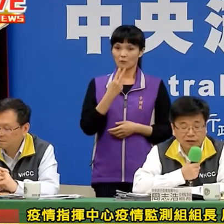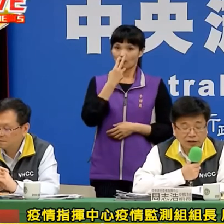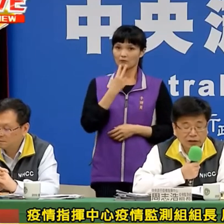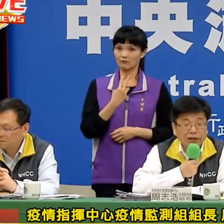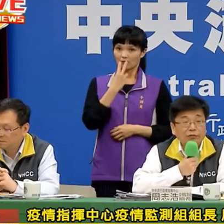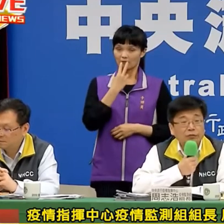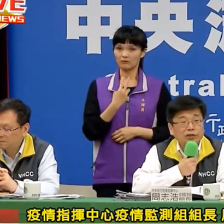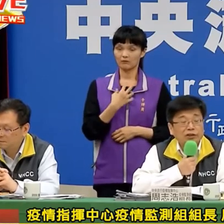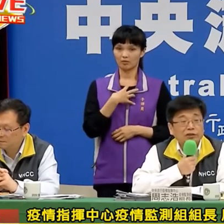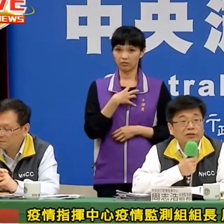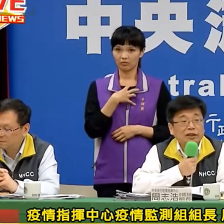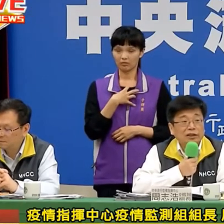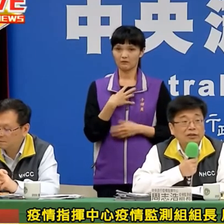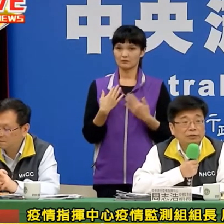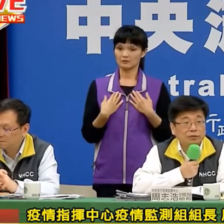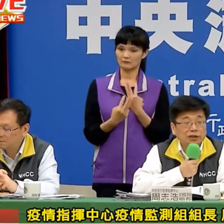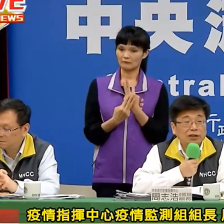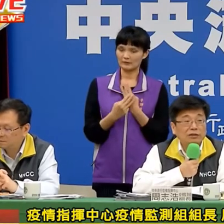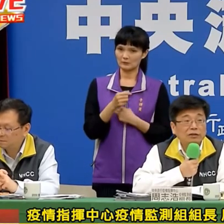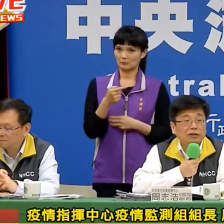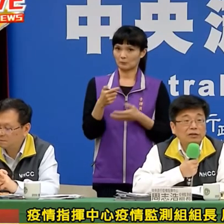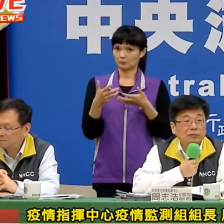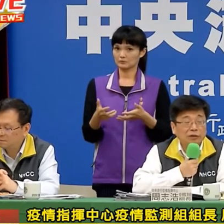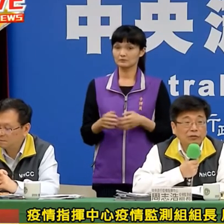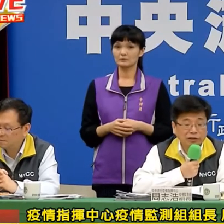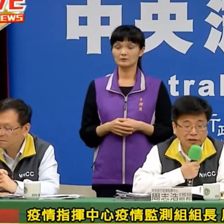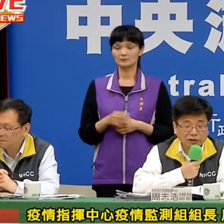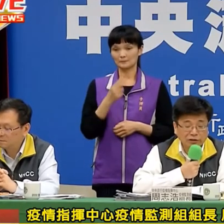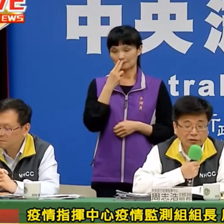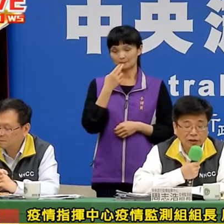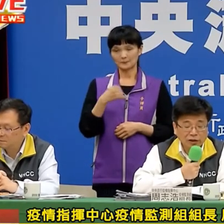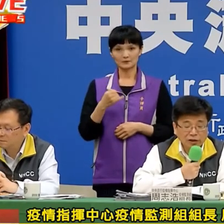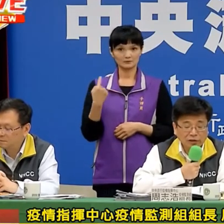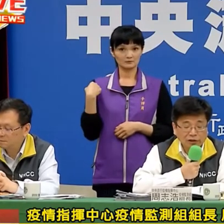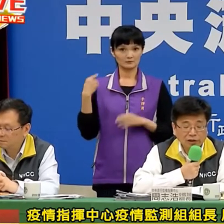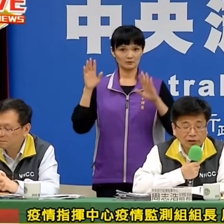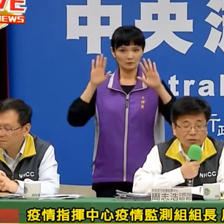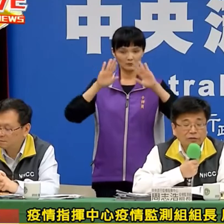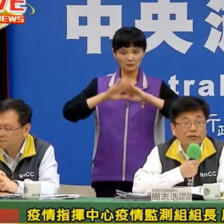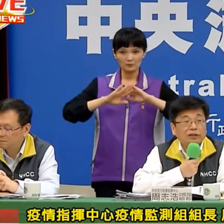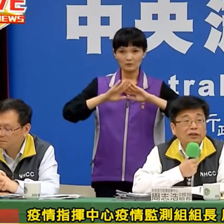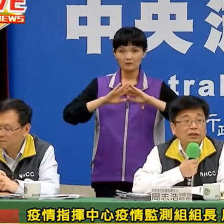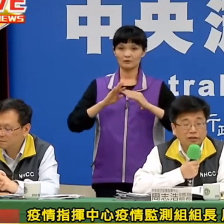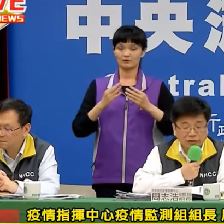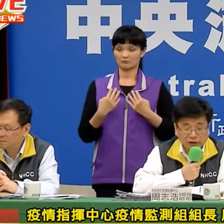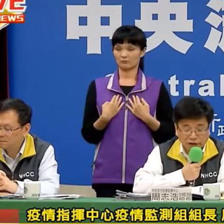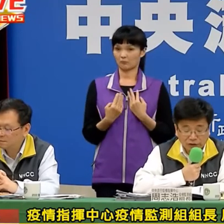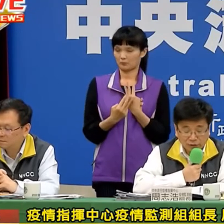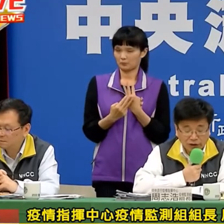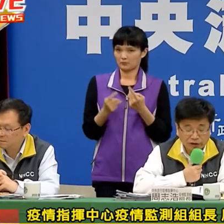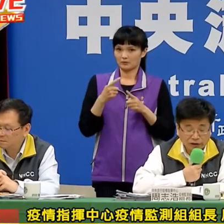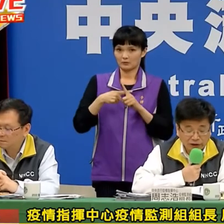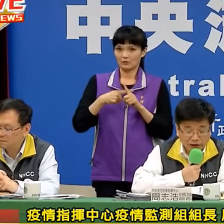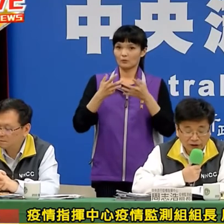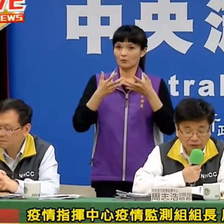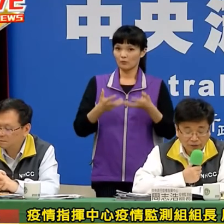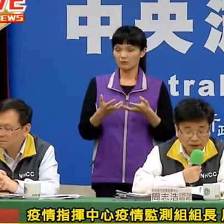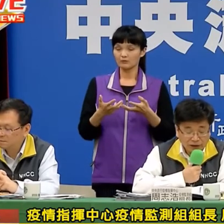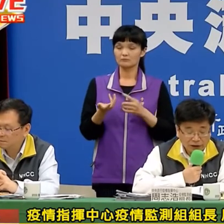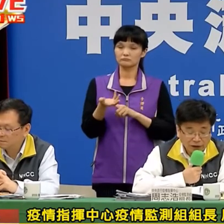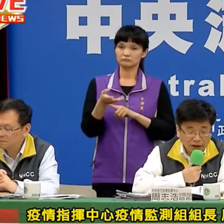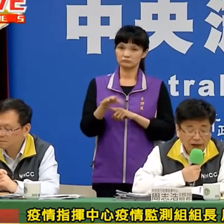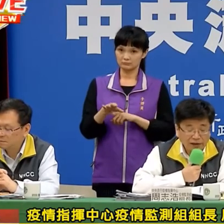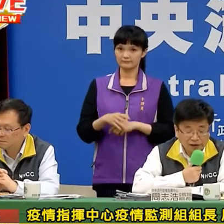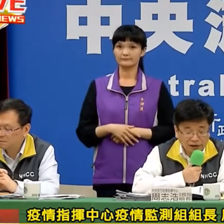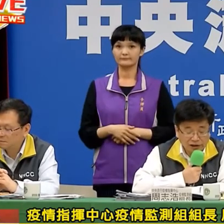严重的肺炎。那他很不幸就是在昨天傍晚的时候，他因为严重的肺炎哈而往生。